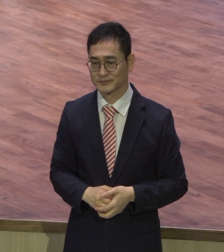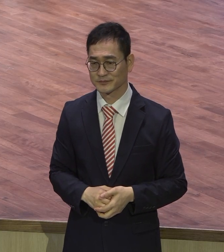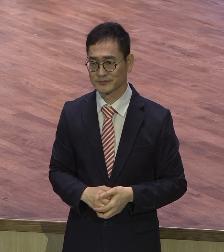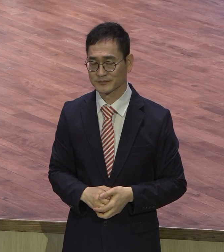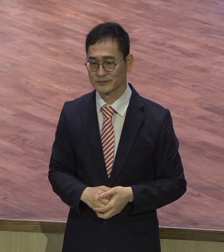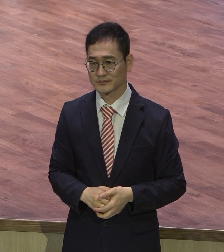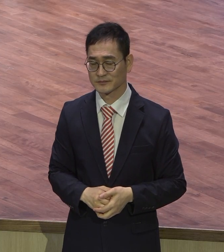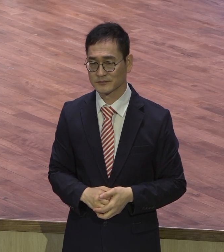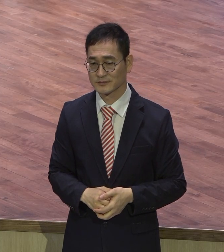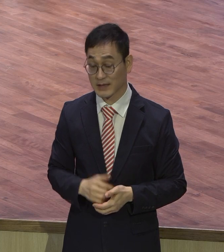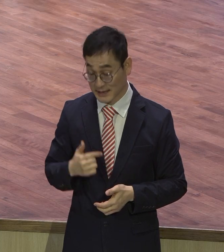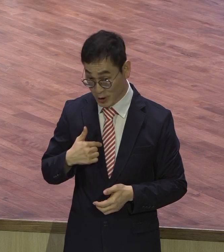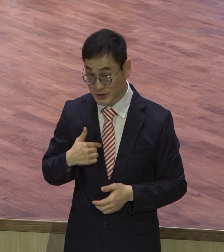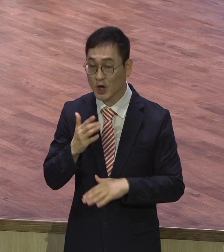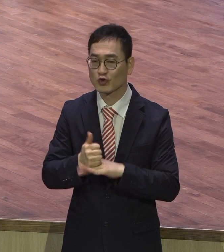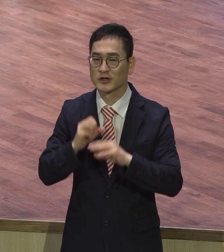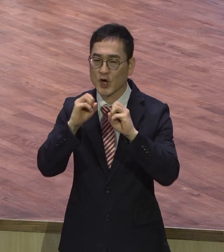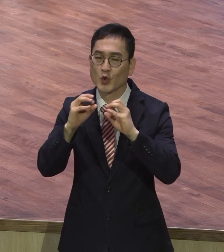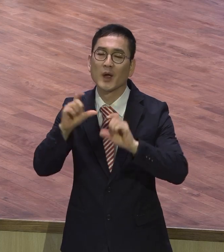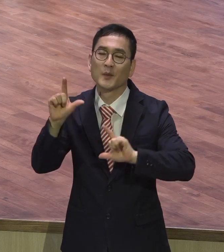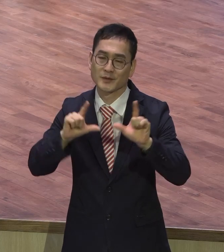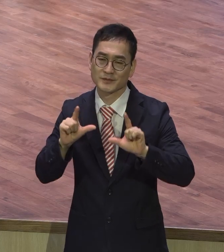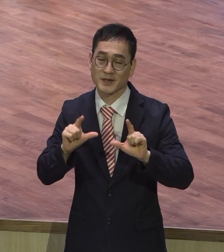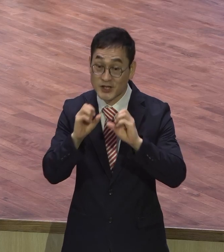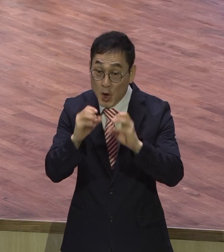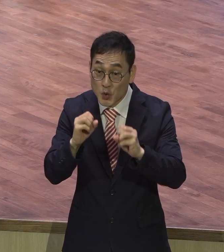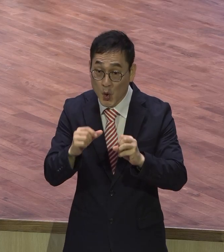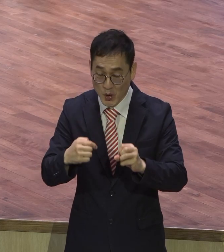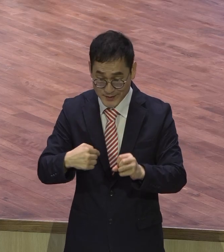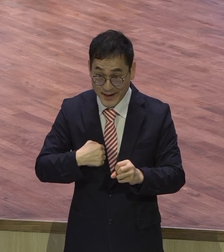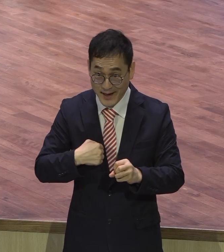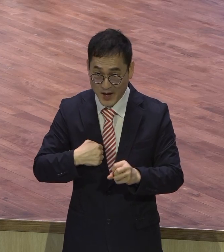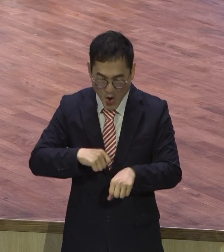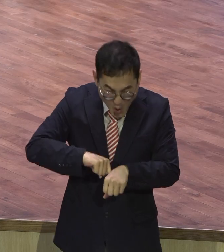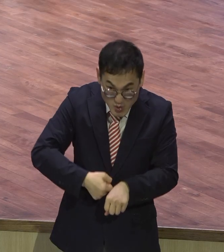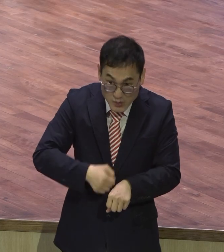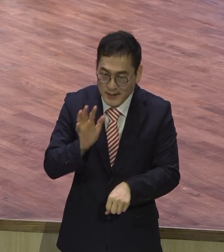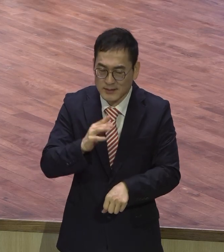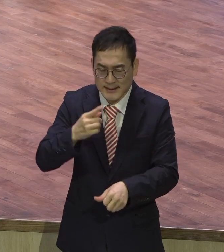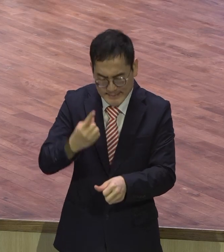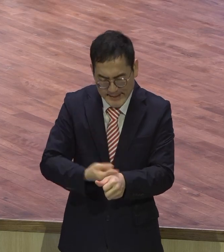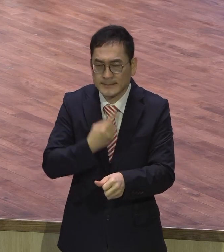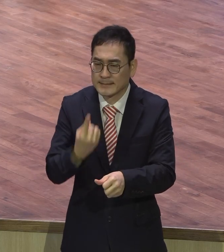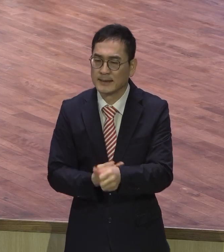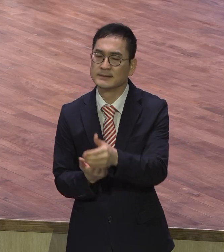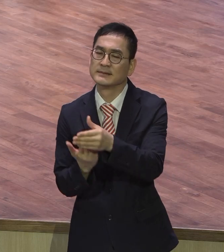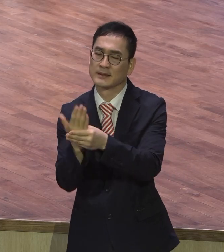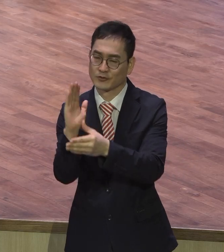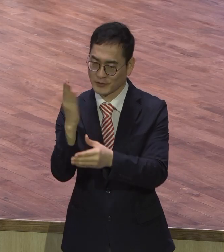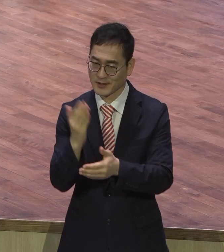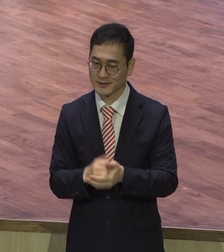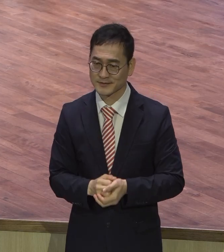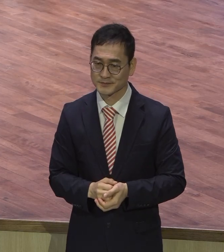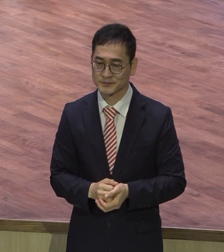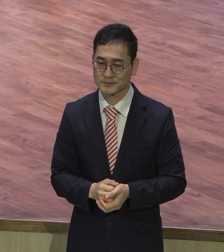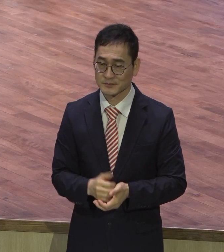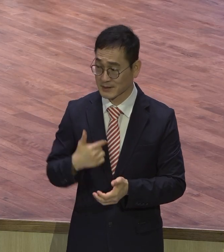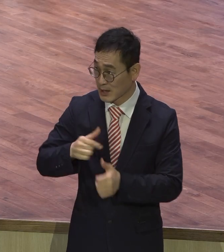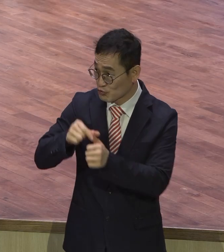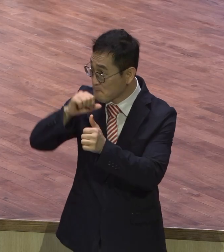하라는 게 아니에요. 전도는 하는 게 아니에요. 사실은. 되어지는 거예요. 구원받았다고 하면 내가